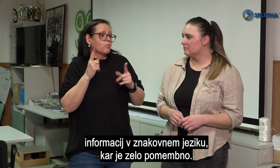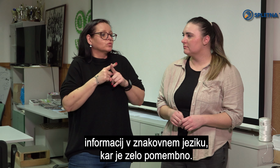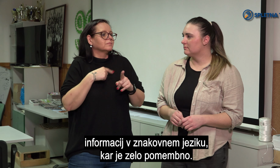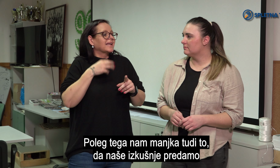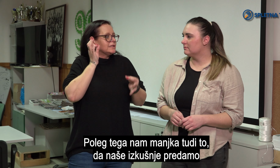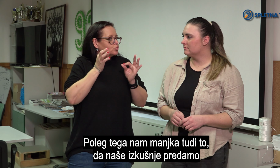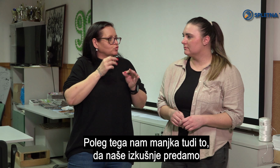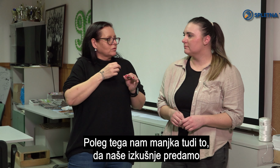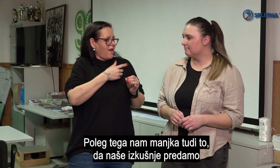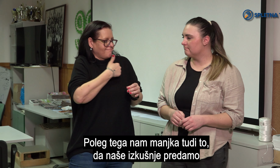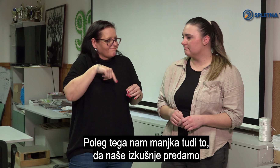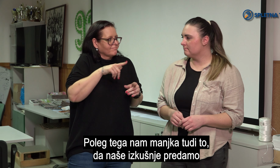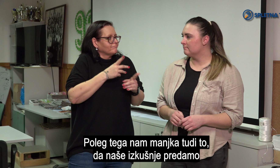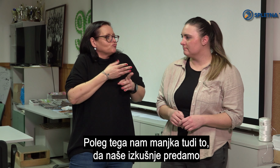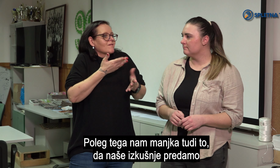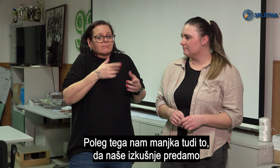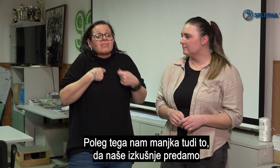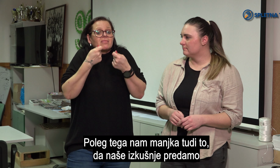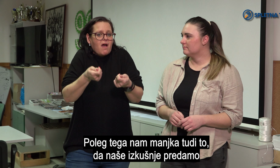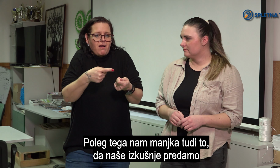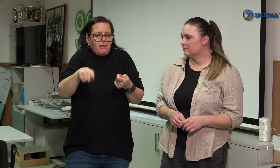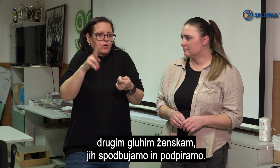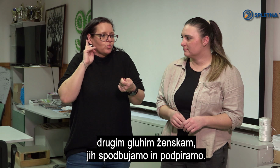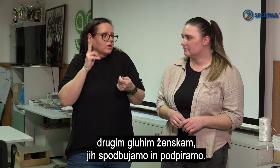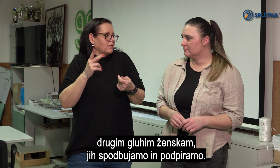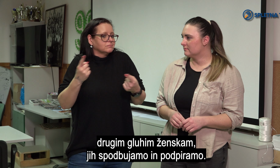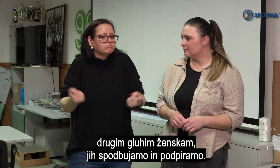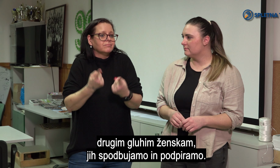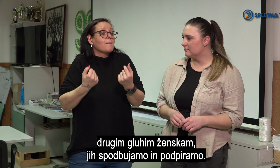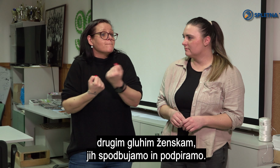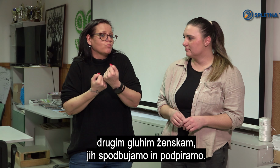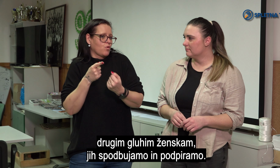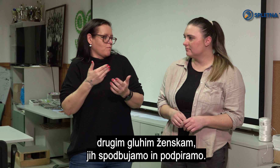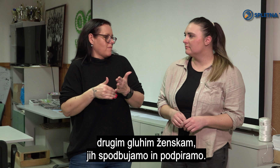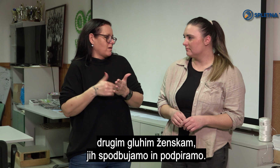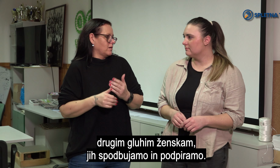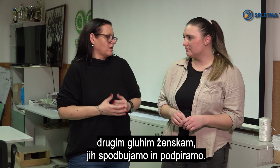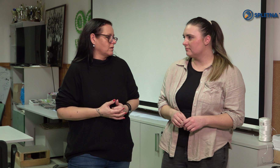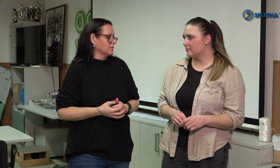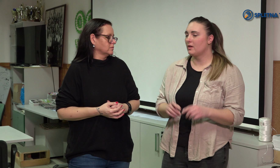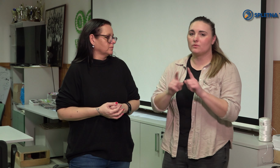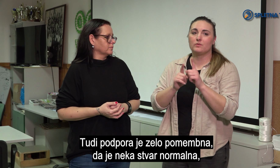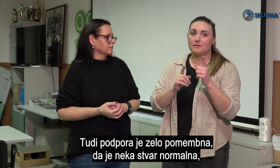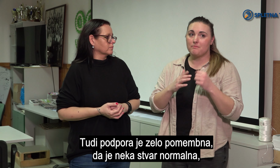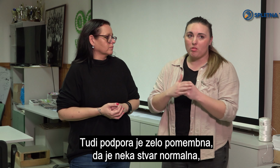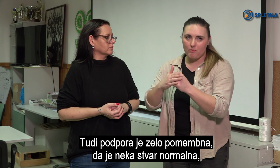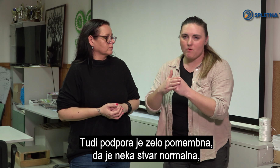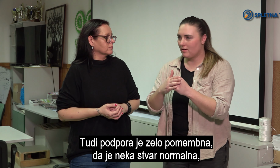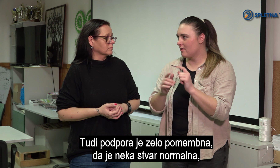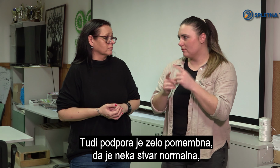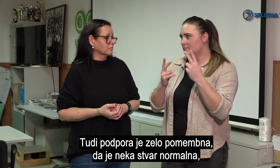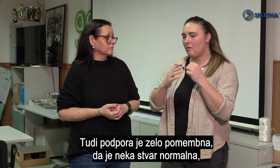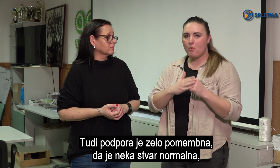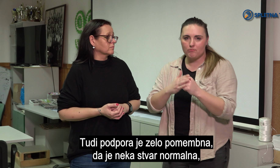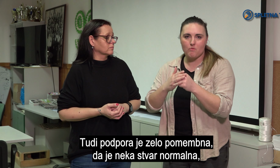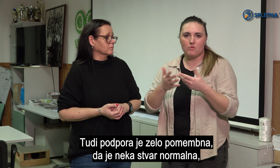pomembno. Poleg tega nam manjka tudi to, da naše izkušnje predamo drugim gluhim ženskam, jih spodbujamo in